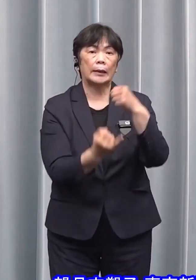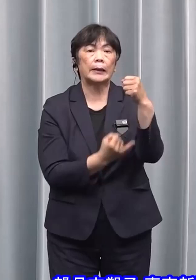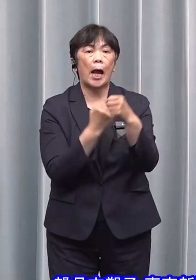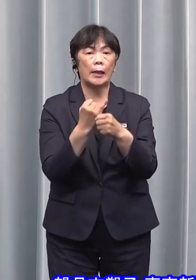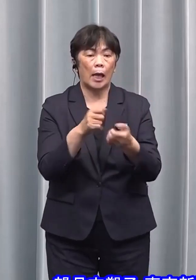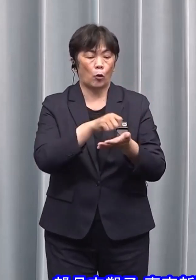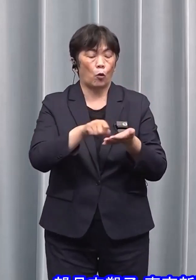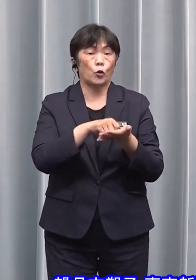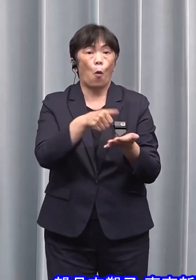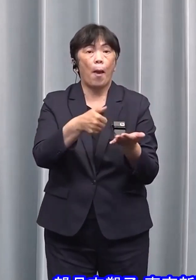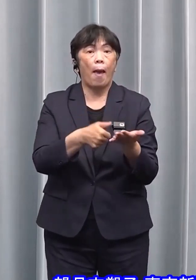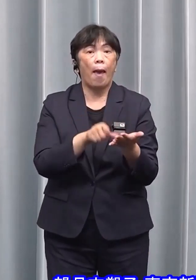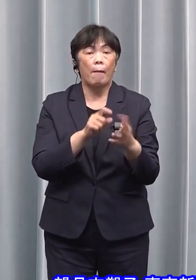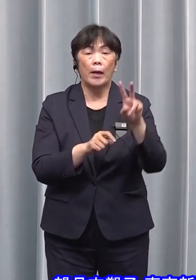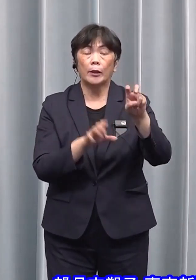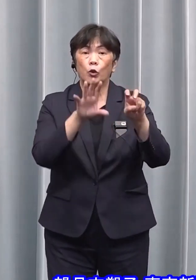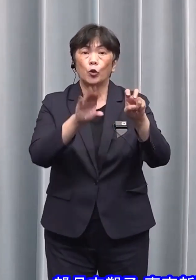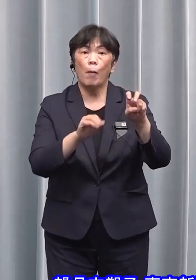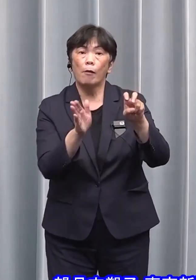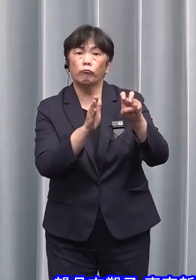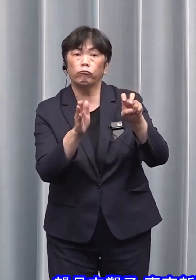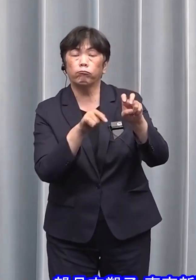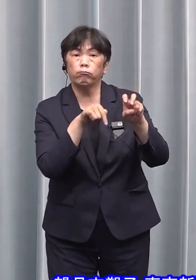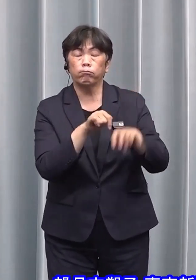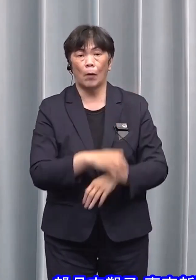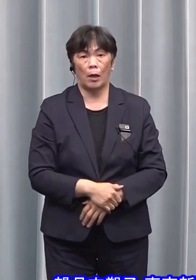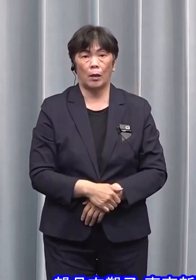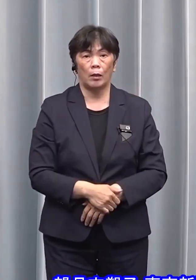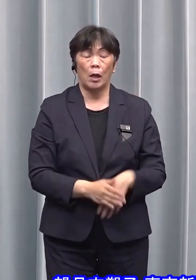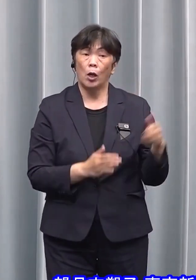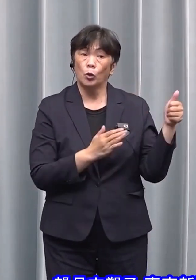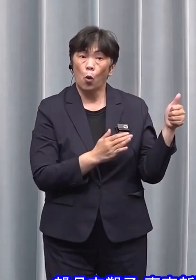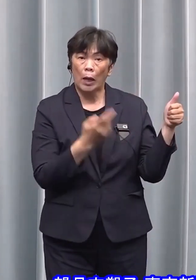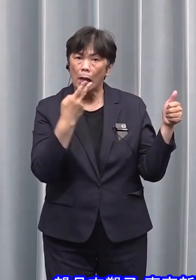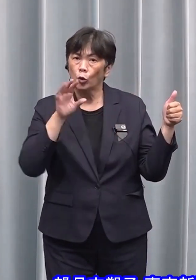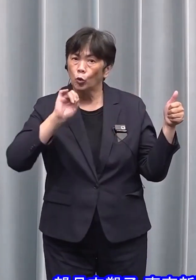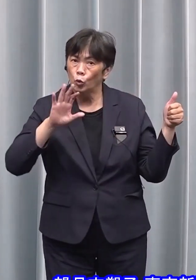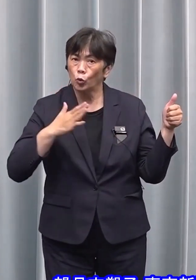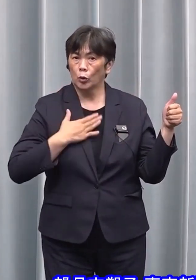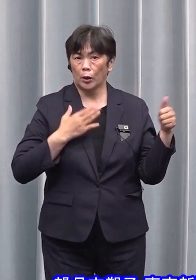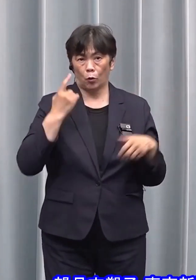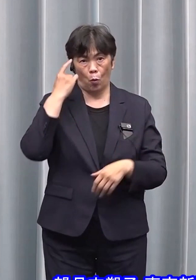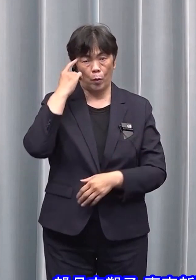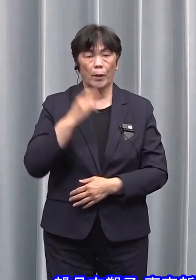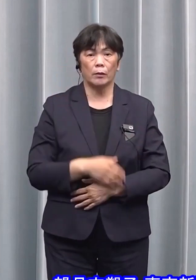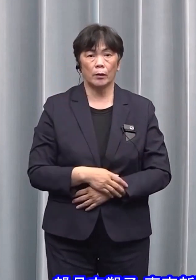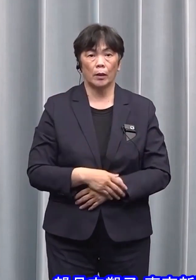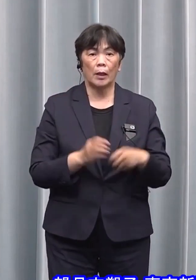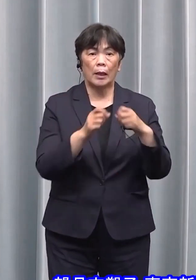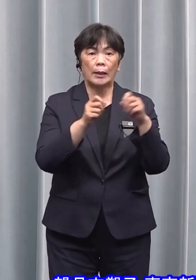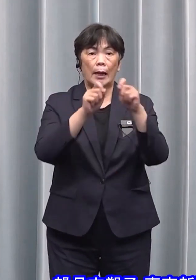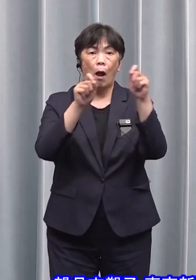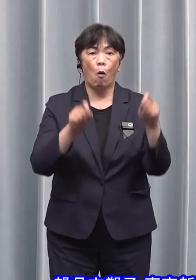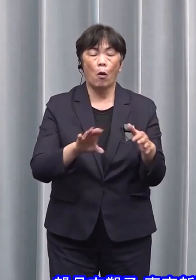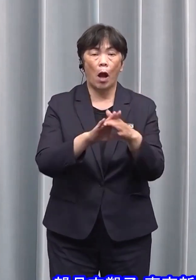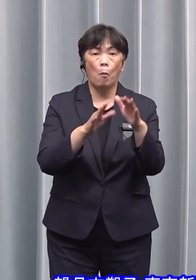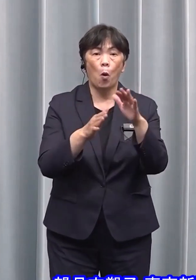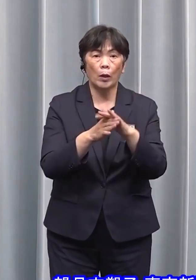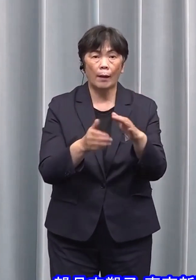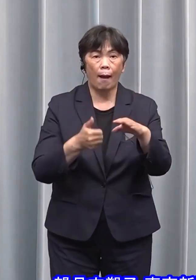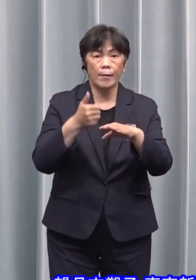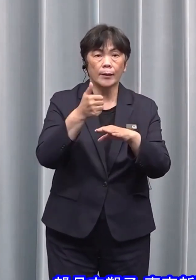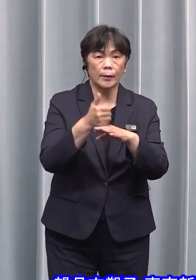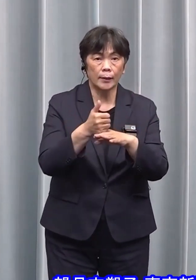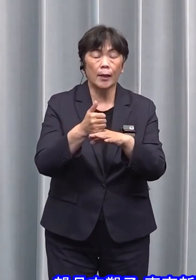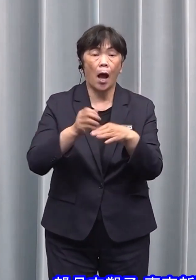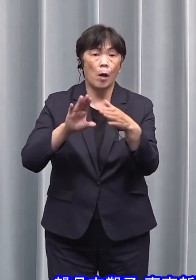くに達しようとしています。でこれ長官いろいろニュースでお聞きしていると思いますが、長岡文科大臣や文化庁に対しても